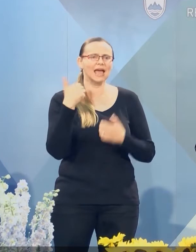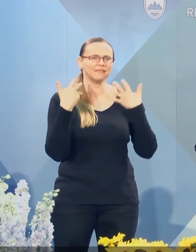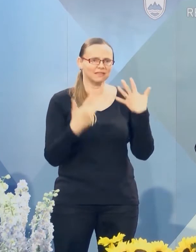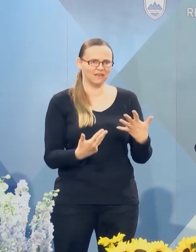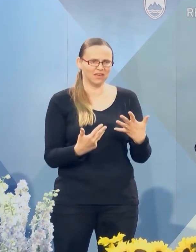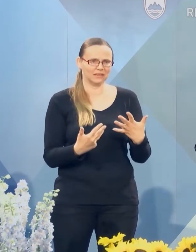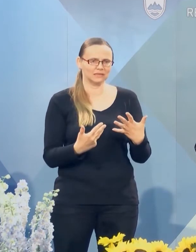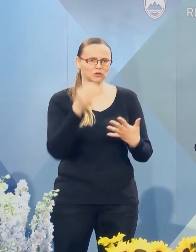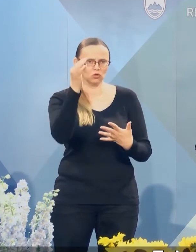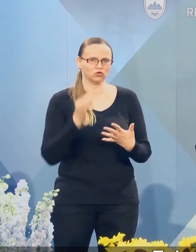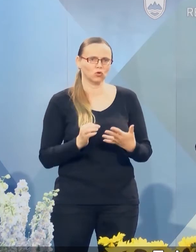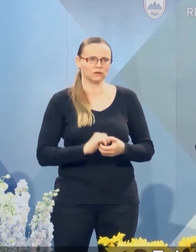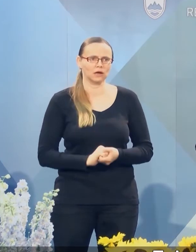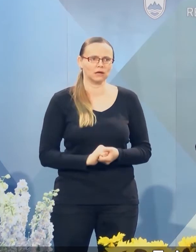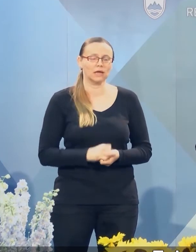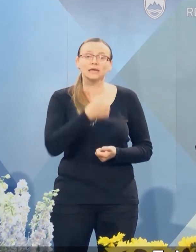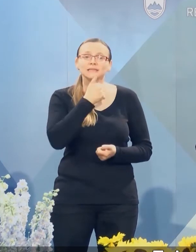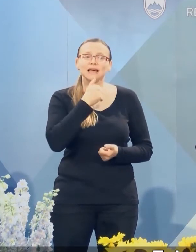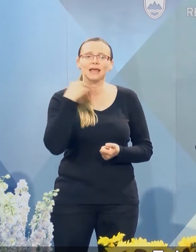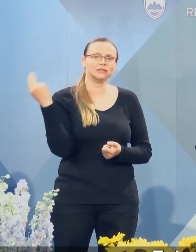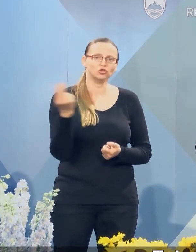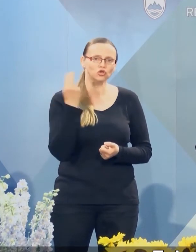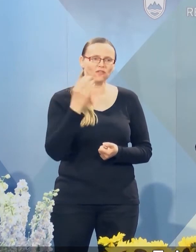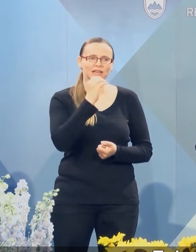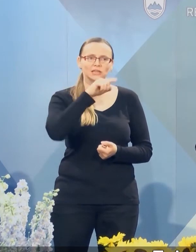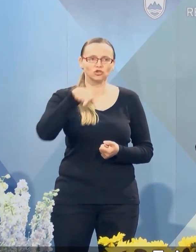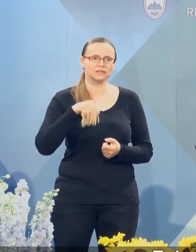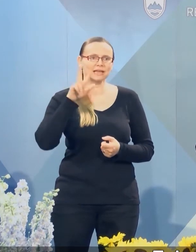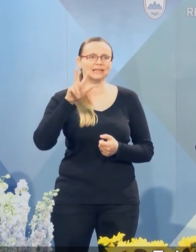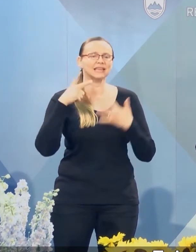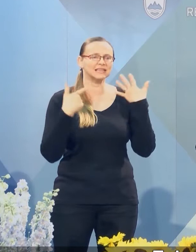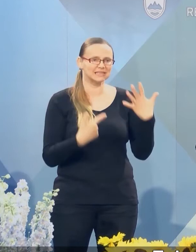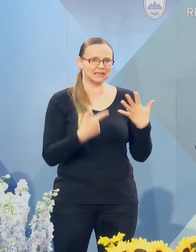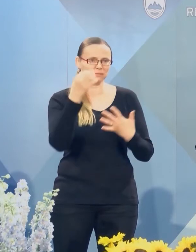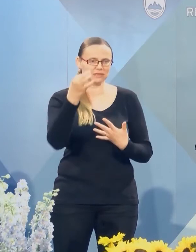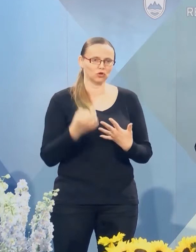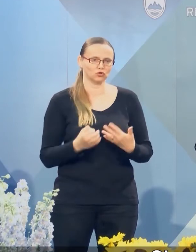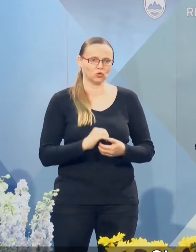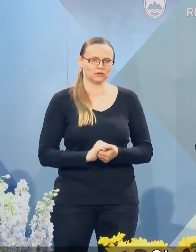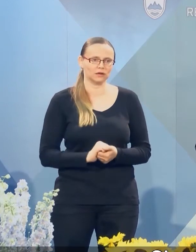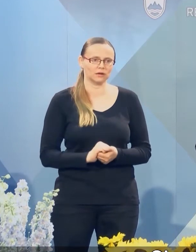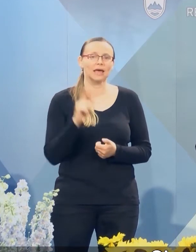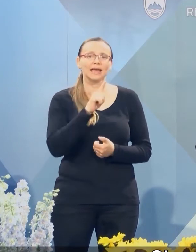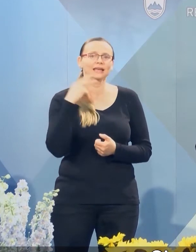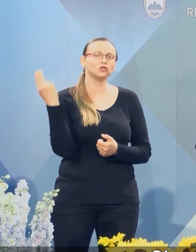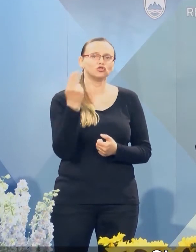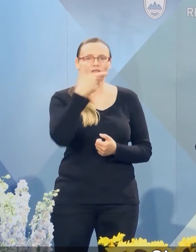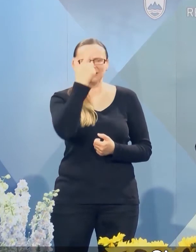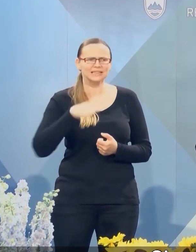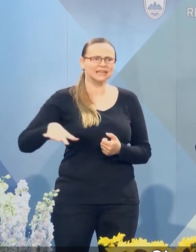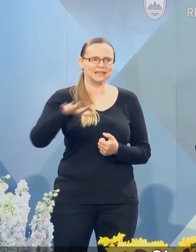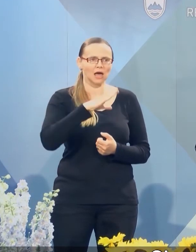0,91 odstotka, Zeleni Slovenije 0,73 odstotka in Slovenski narod